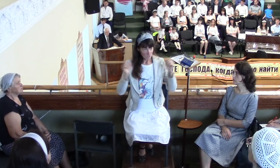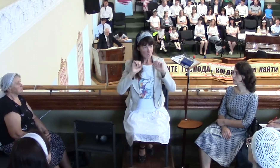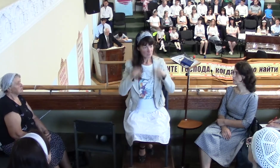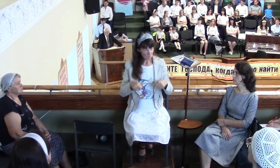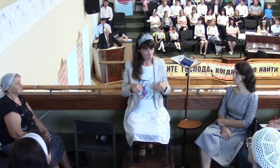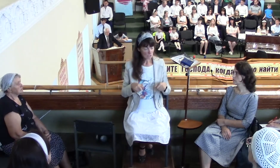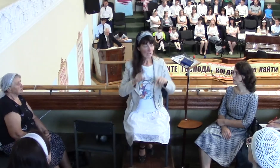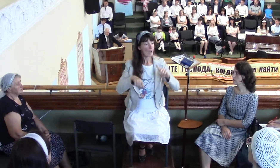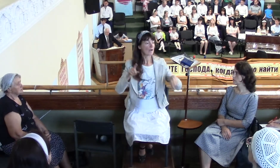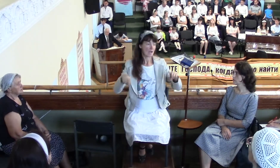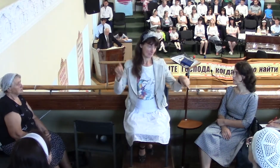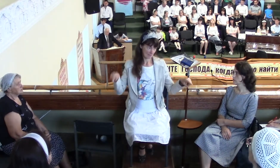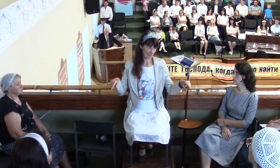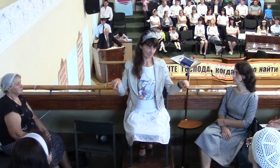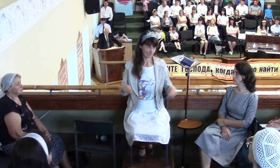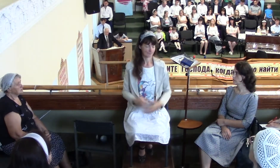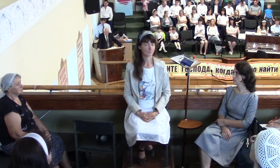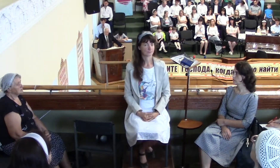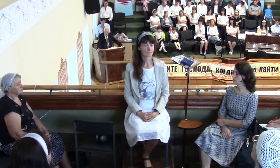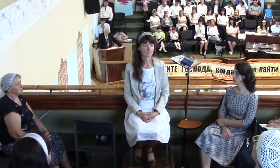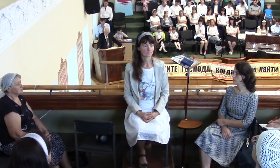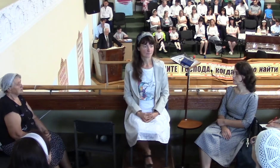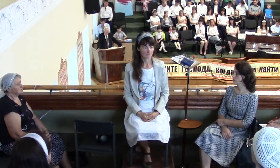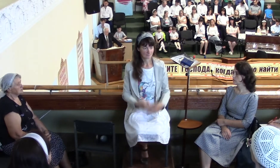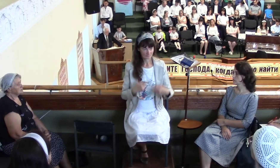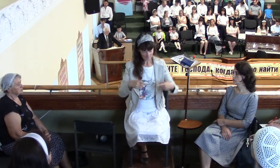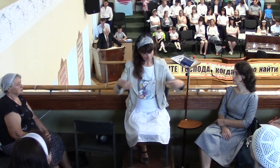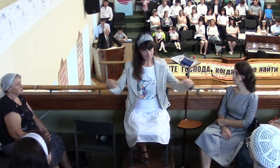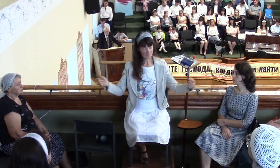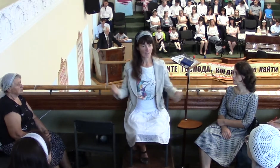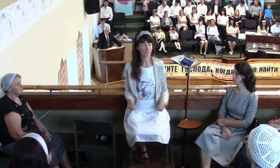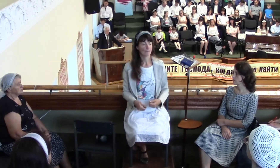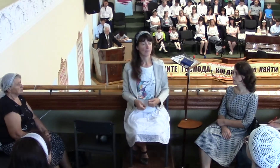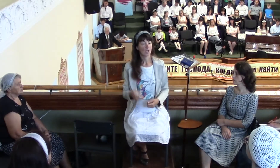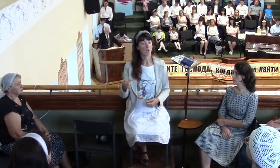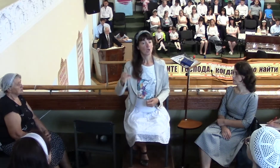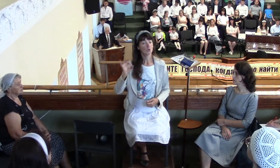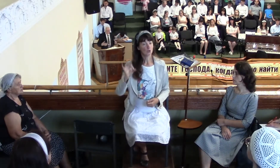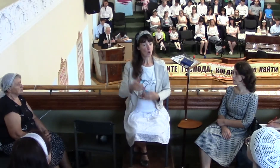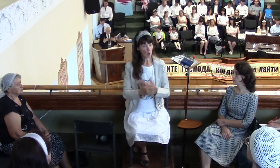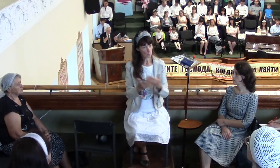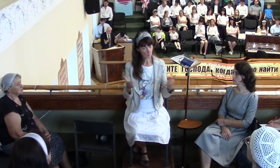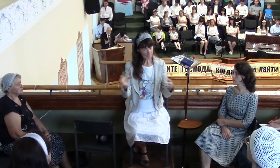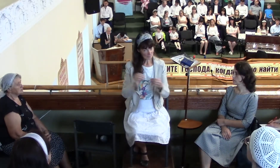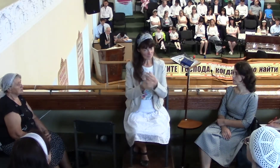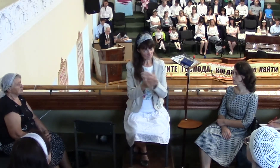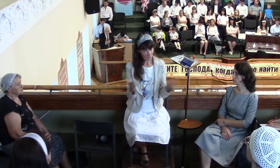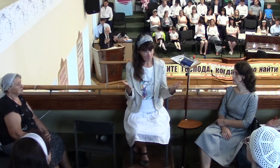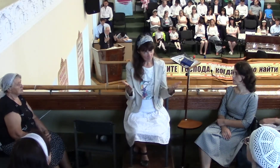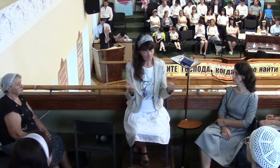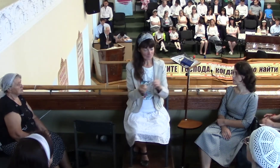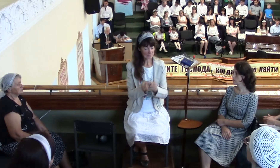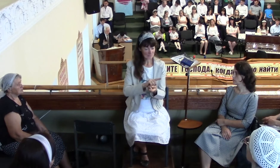слышно. Друзья дорогие, но мы с вами, став детьми Божьими,